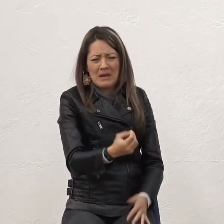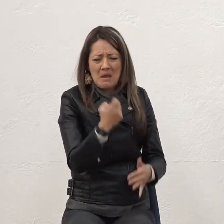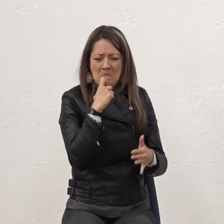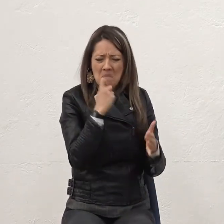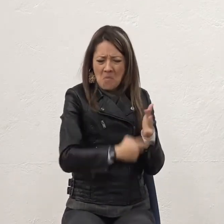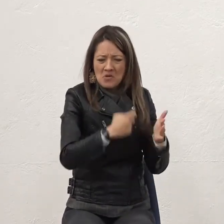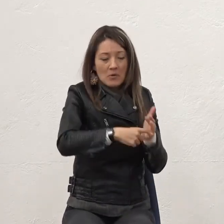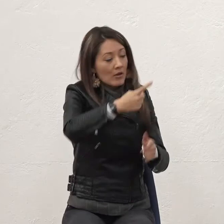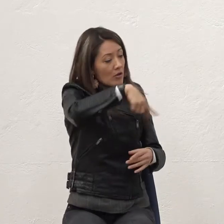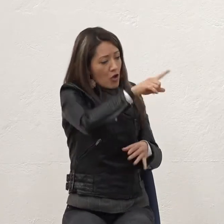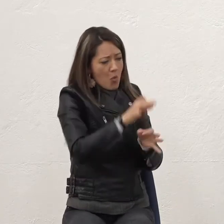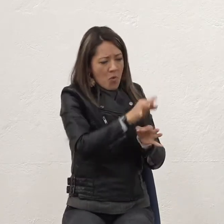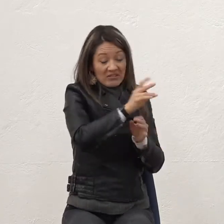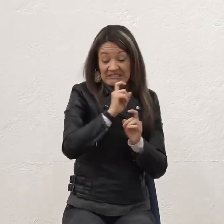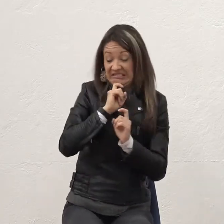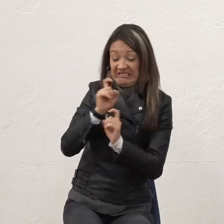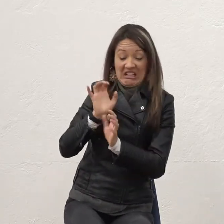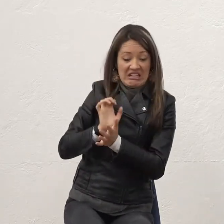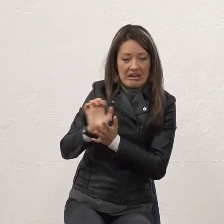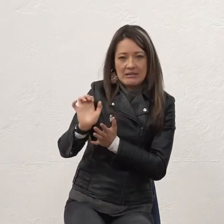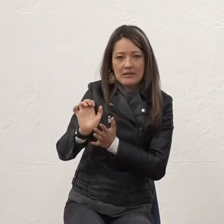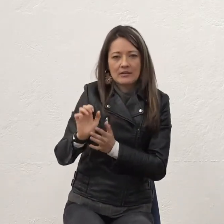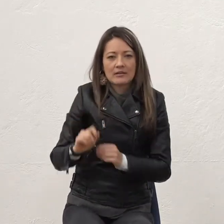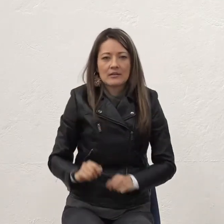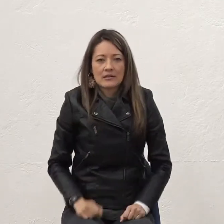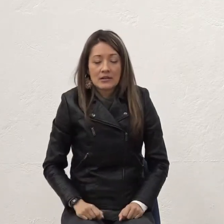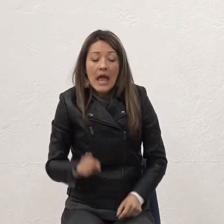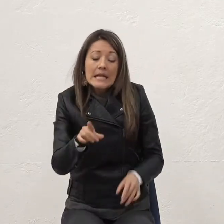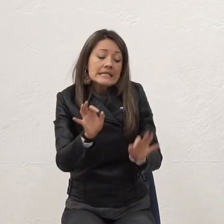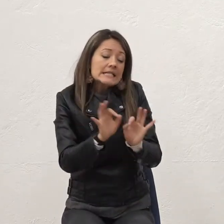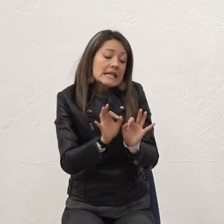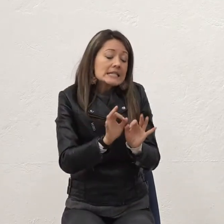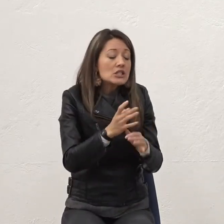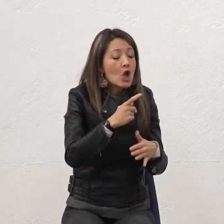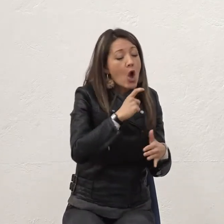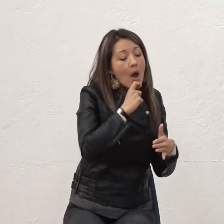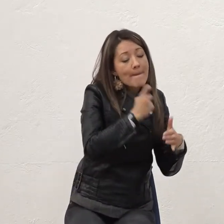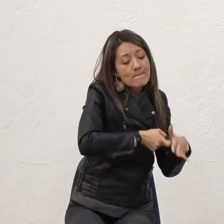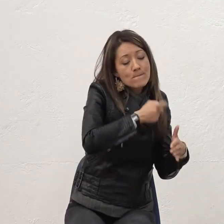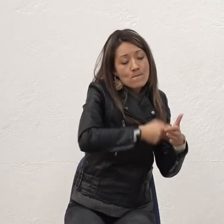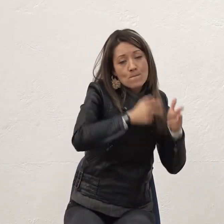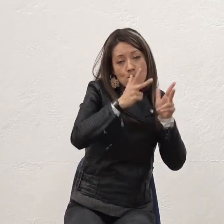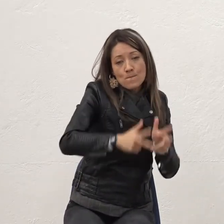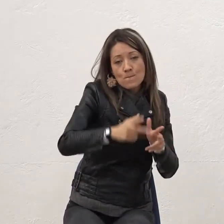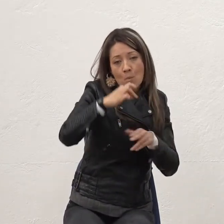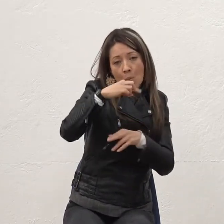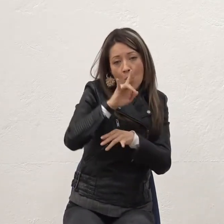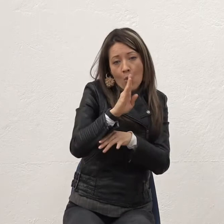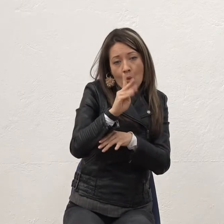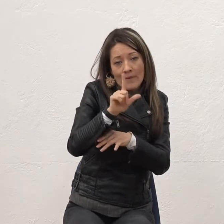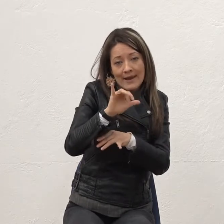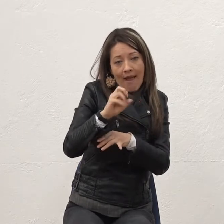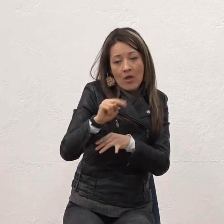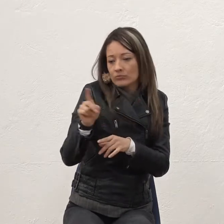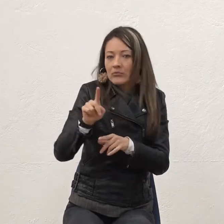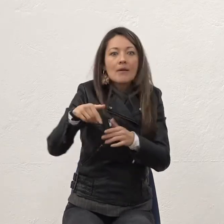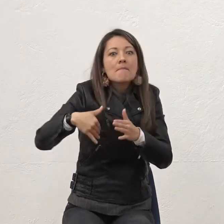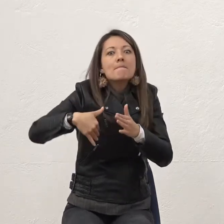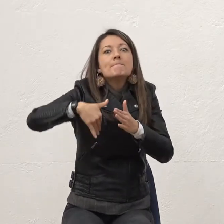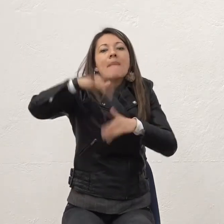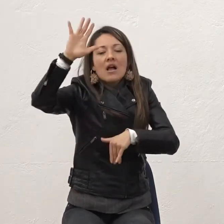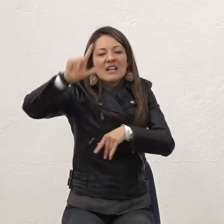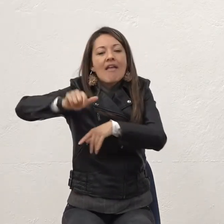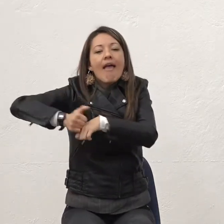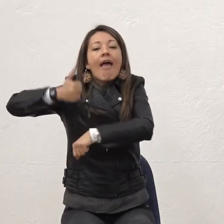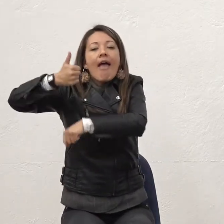pueblo lo odiaba. Es que no era un simple publicano, era el jefe. ¿Se imaginan el dinero que este hombre